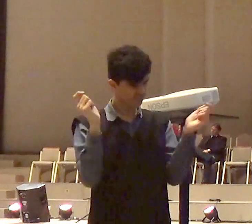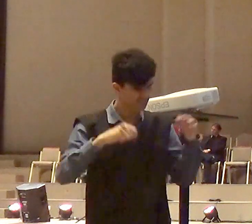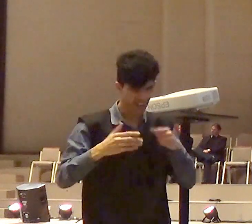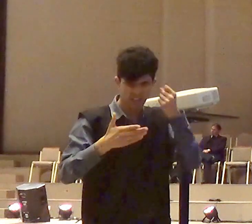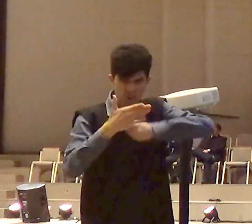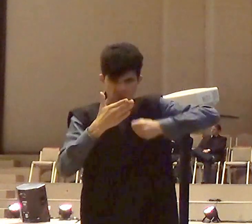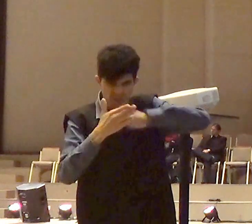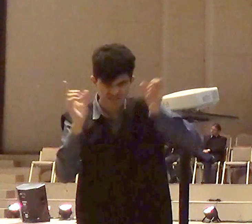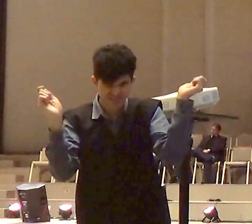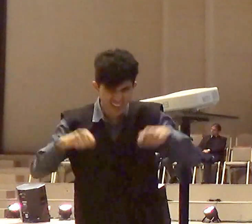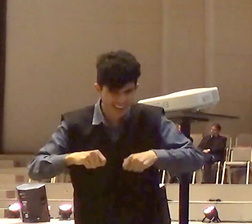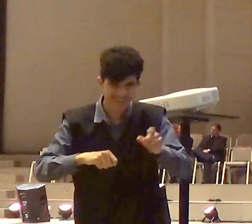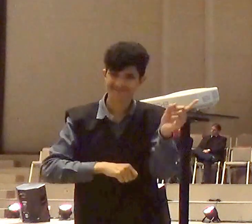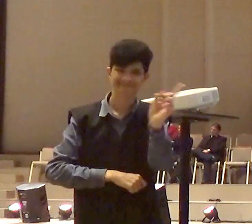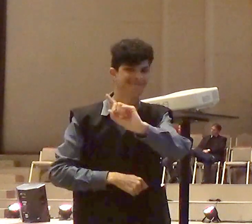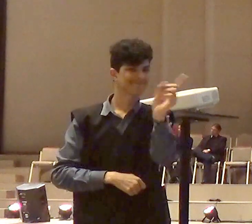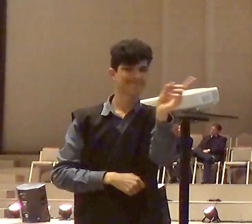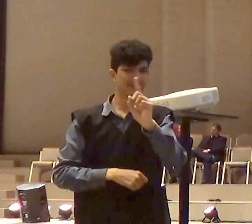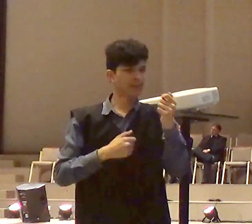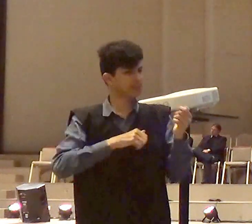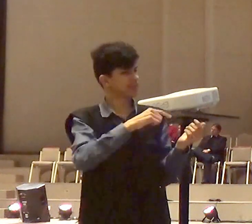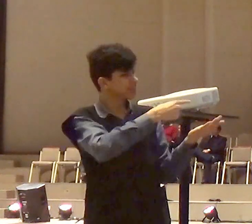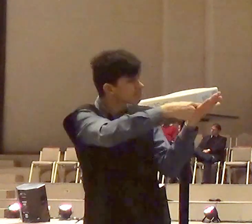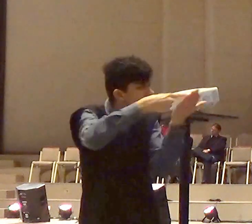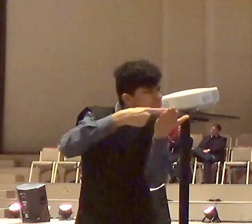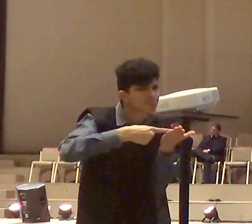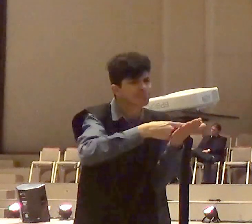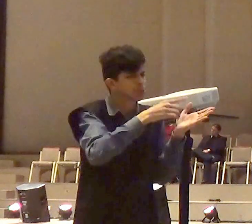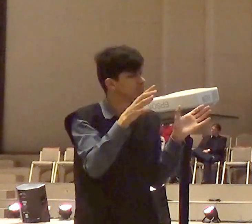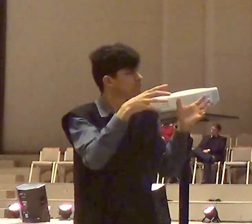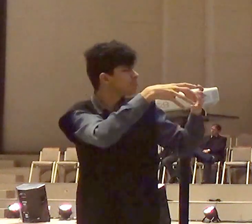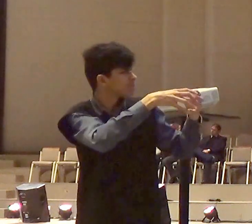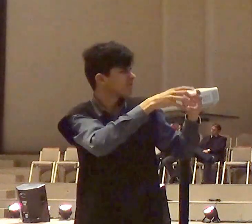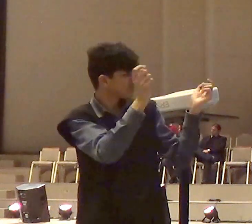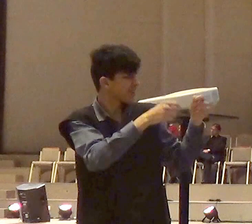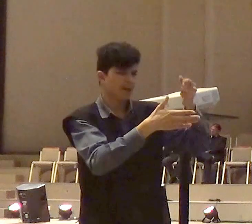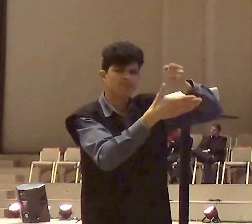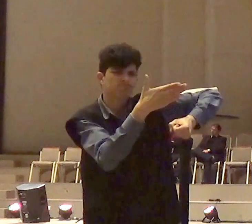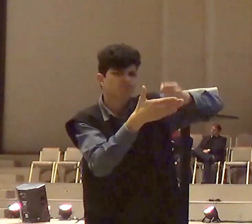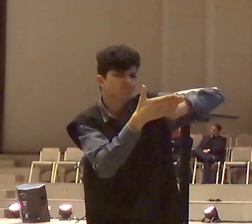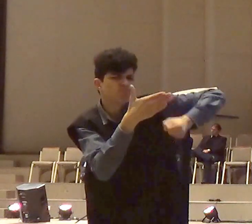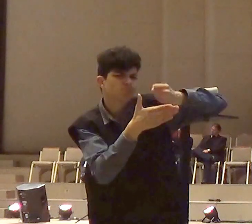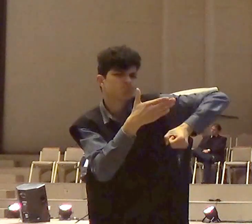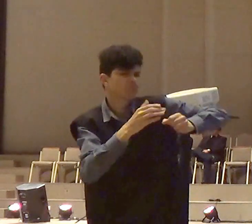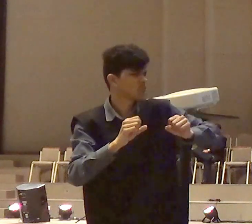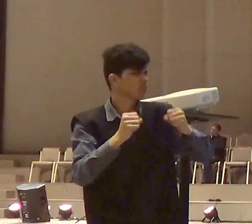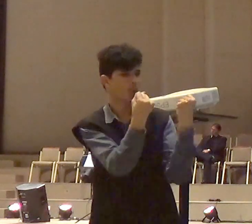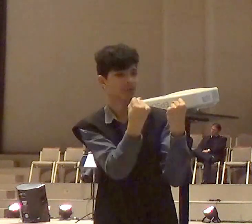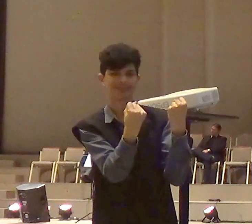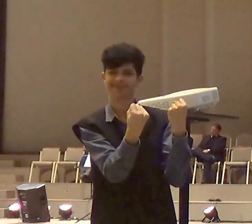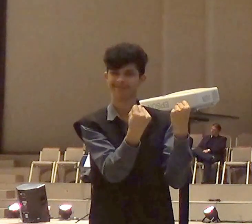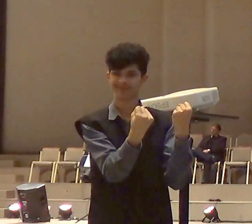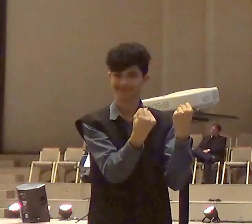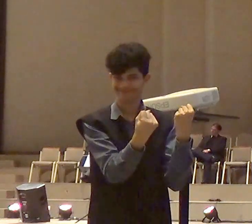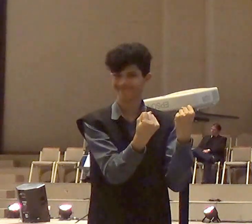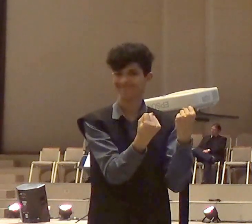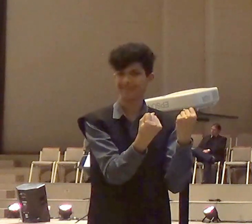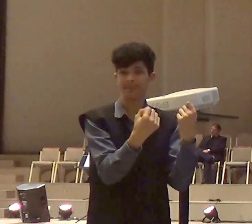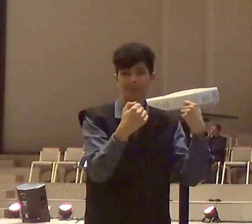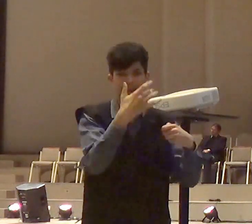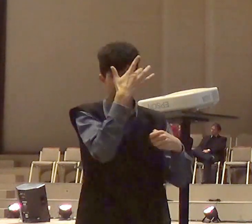sustente as nossas ideias e nos apoie em nossas lutas e de alguma maneira